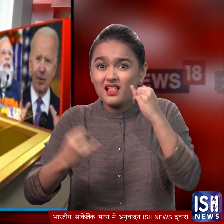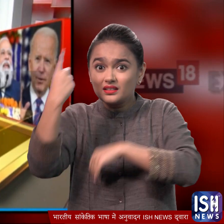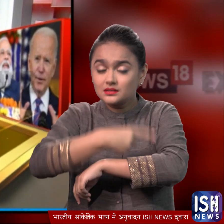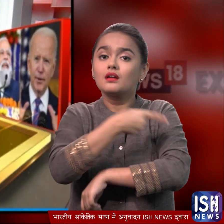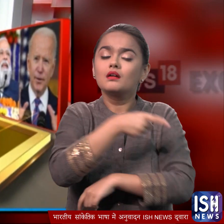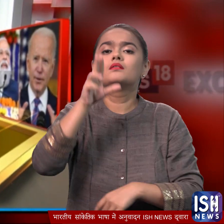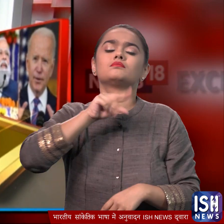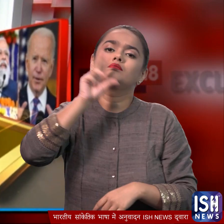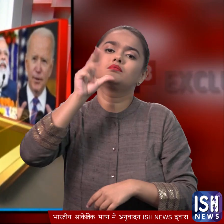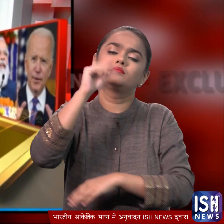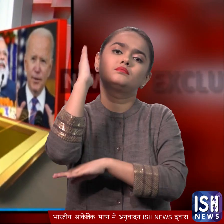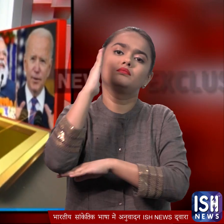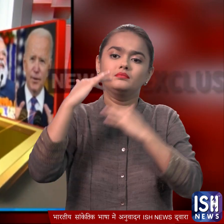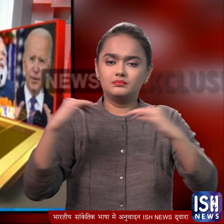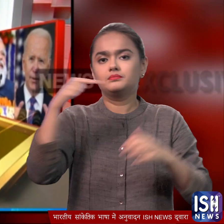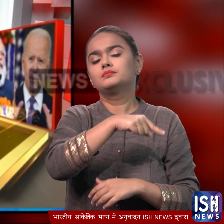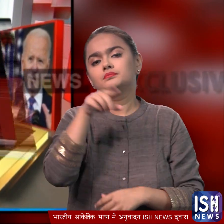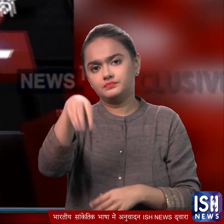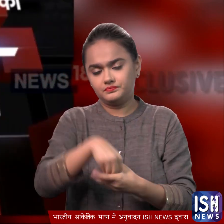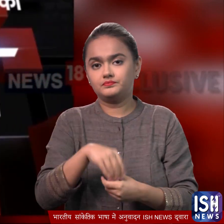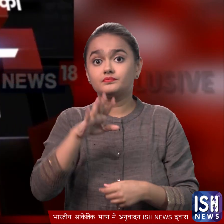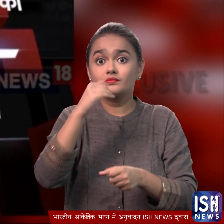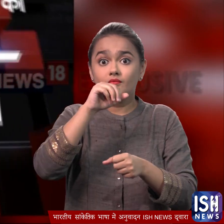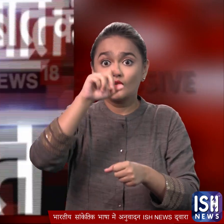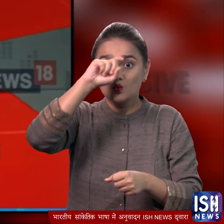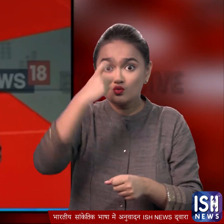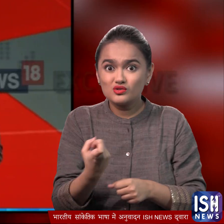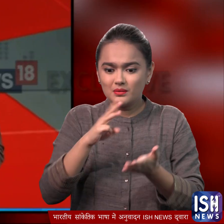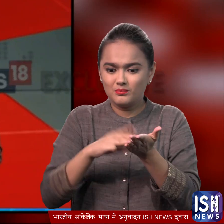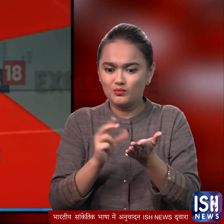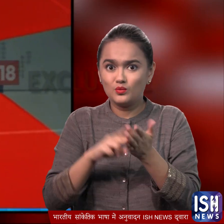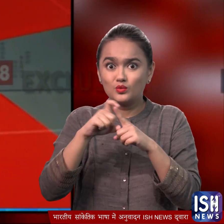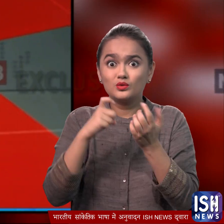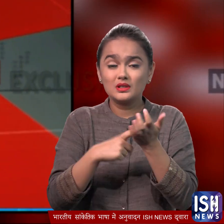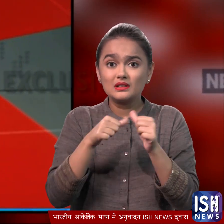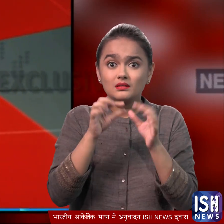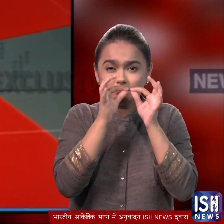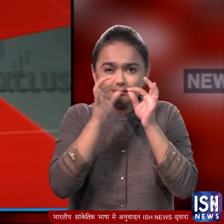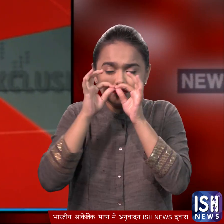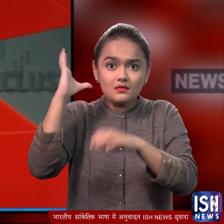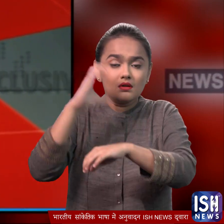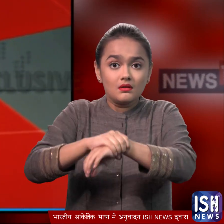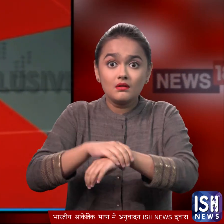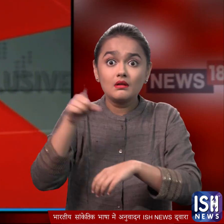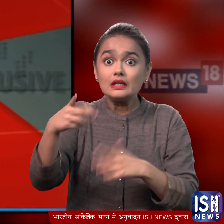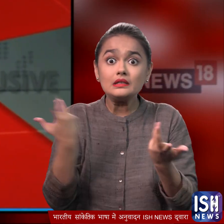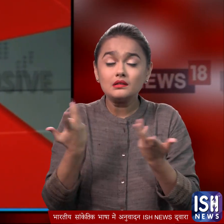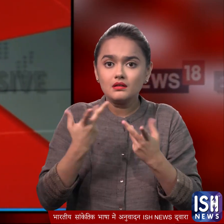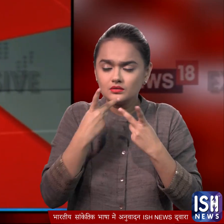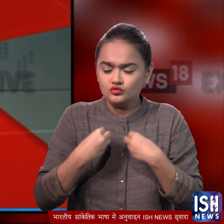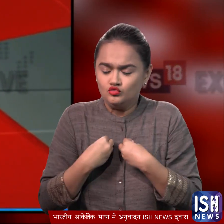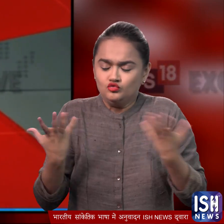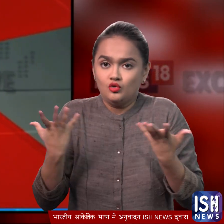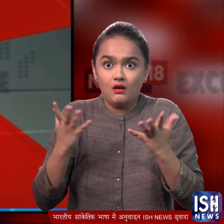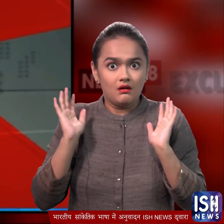को पीएम संयुक्त राष्ट्र महासभा की बैठक को संबोधित करेंगे। गुजरात के मुंद्रा से हाल ही में जब्त की गई ड्रग्स की एक खेप के मामले